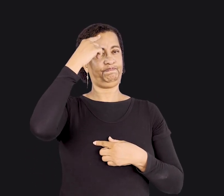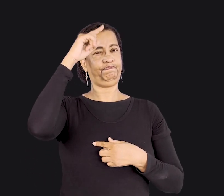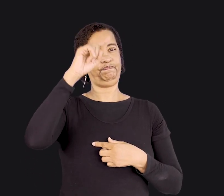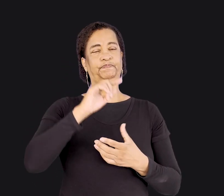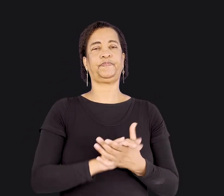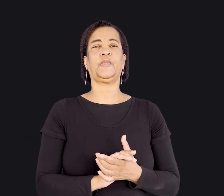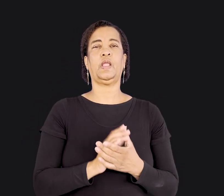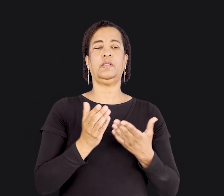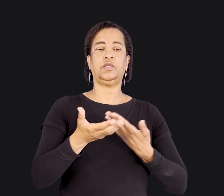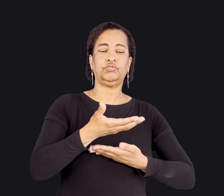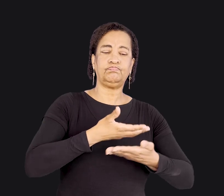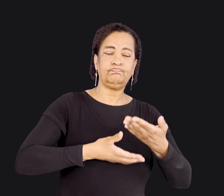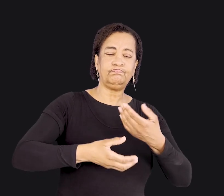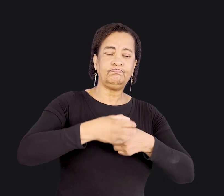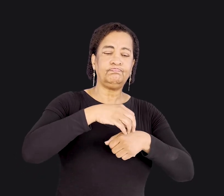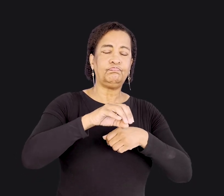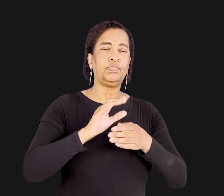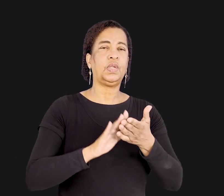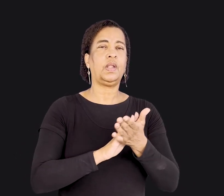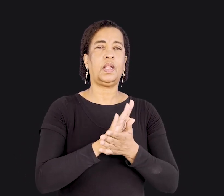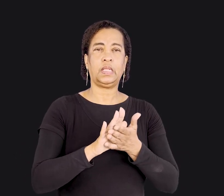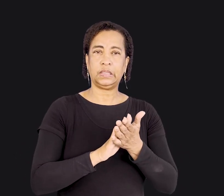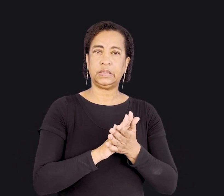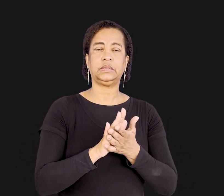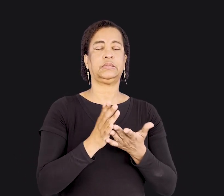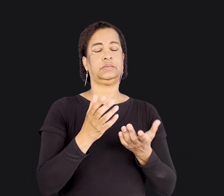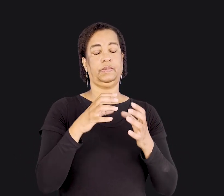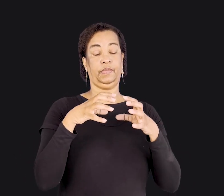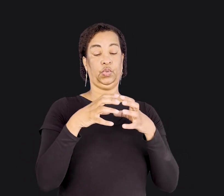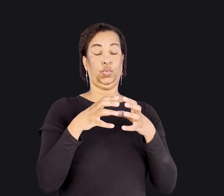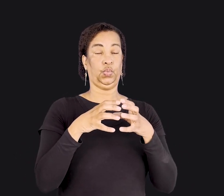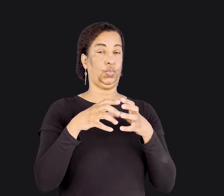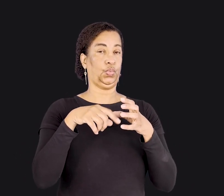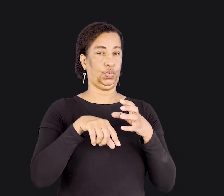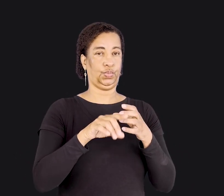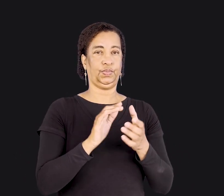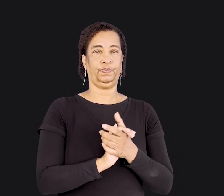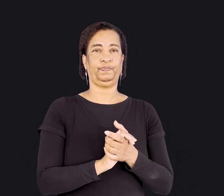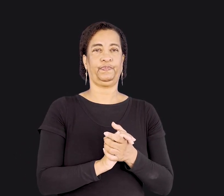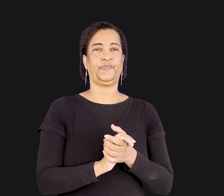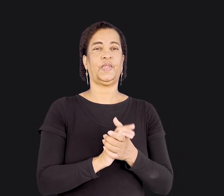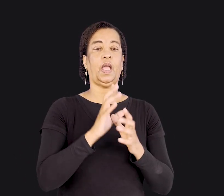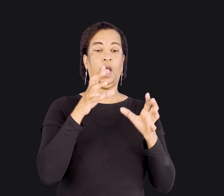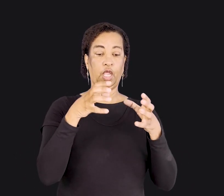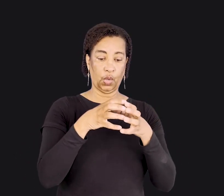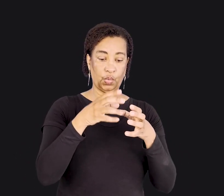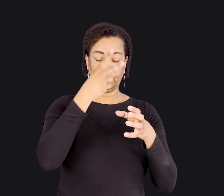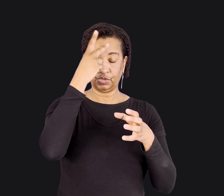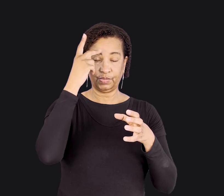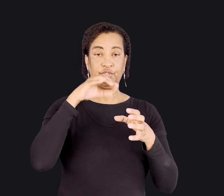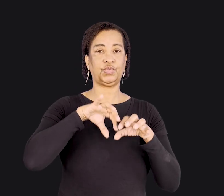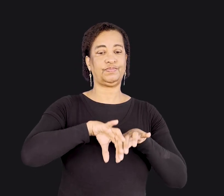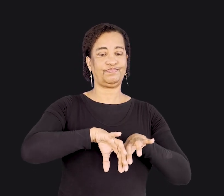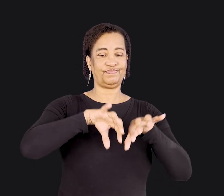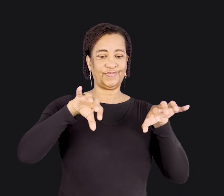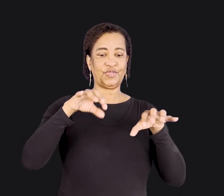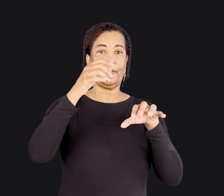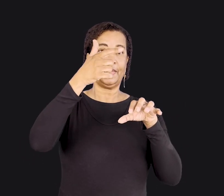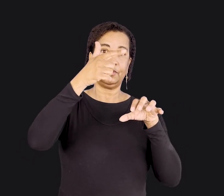ideias não compartilhadas pelo resto da Igreja da Verdadeira Luz. Esse grupo de pessoas, por sua vez, se